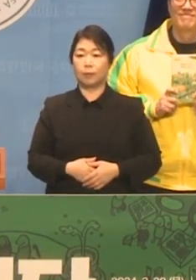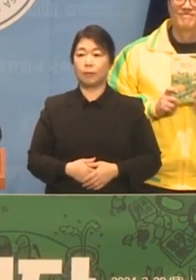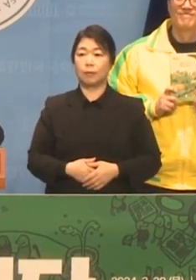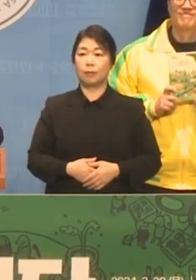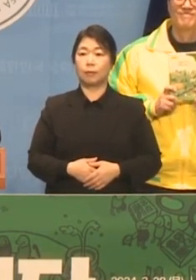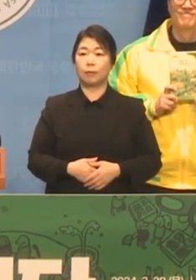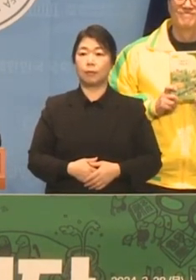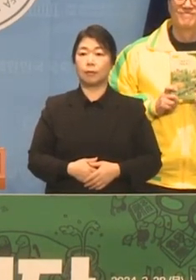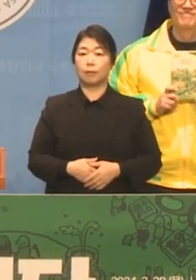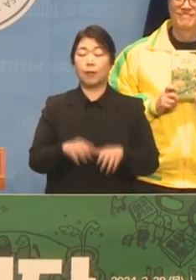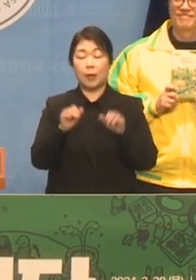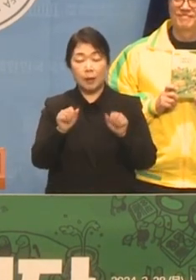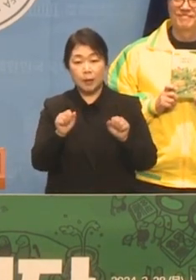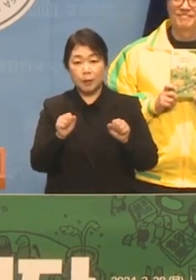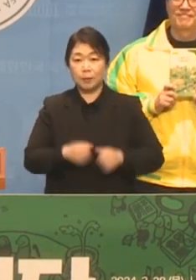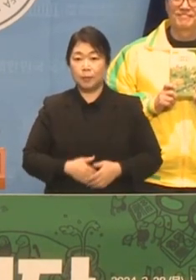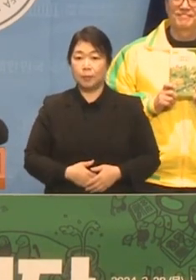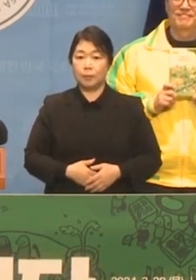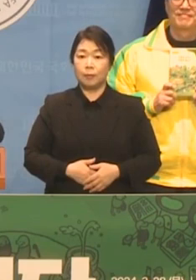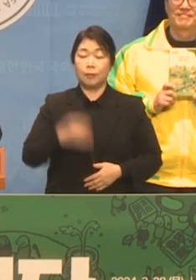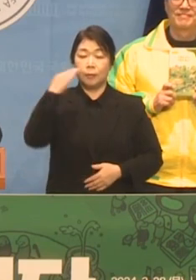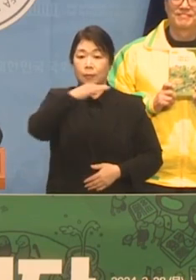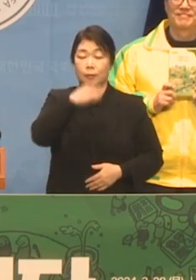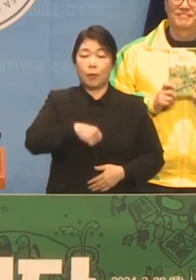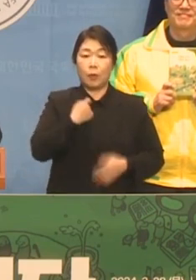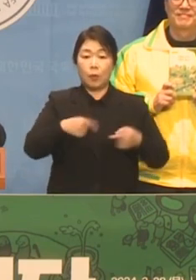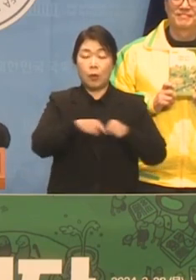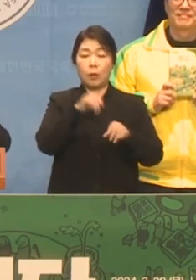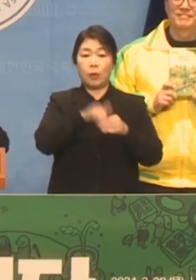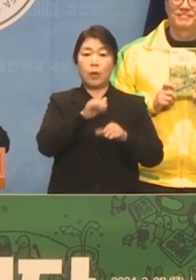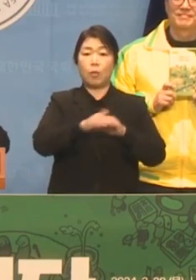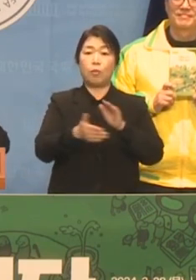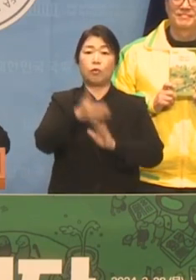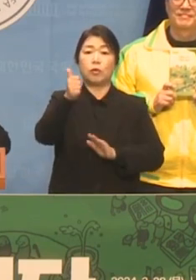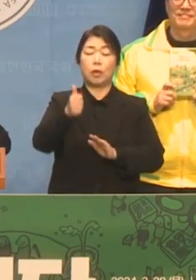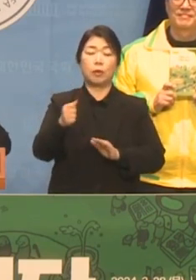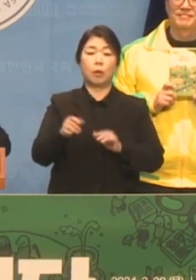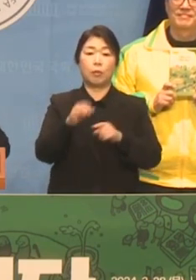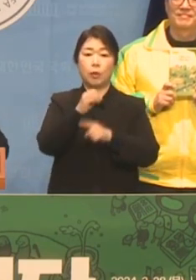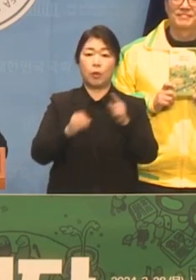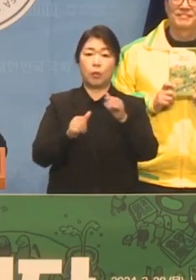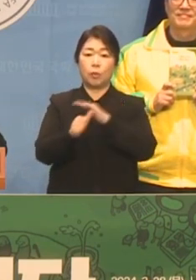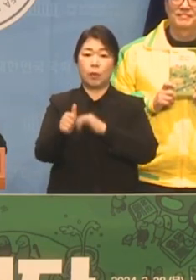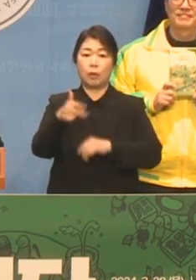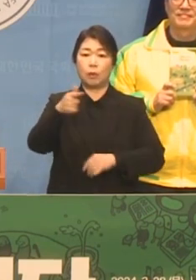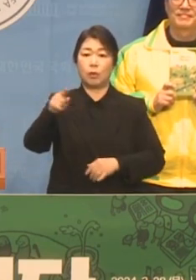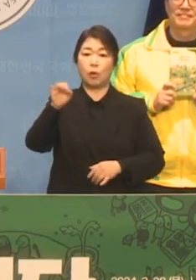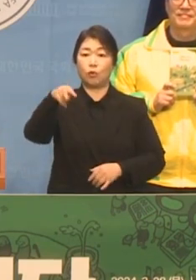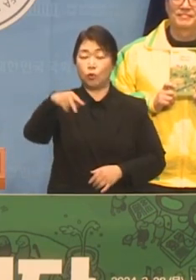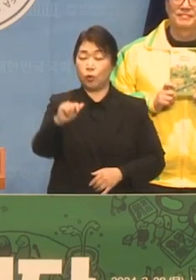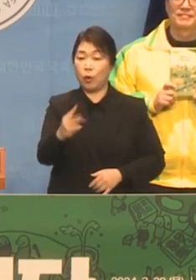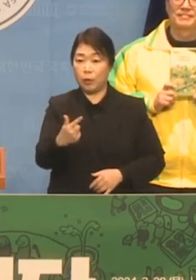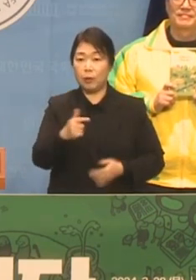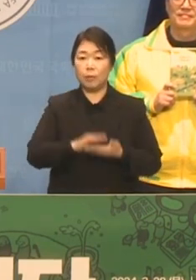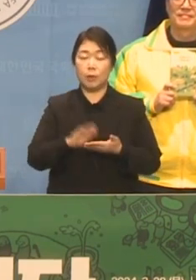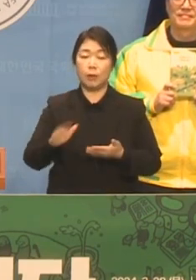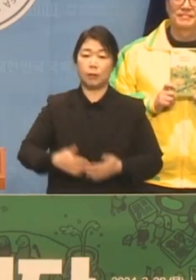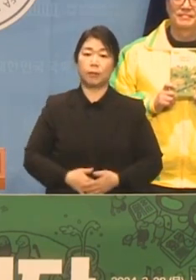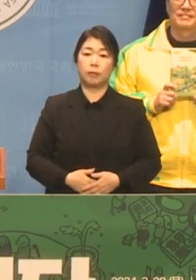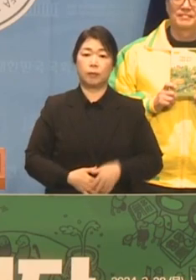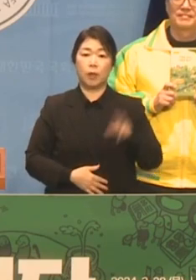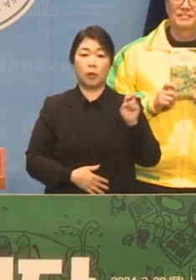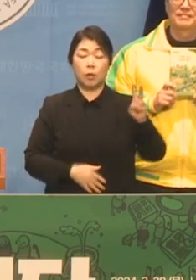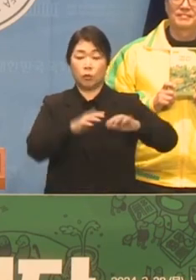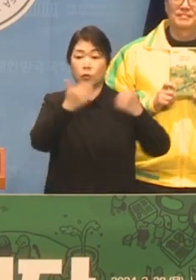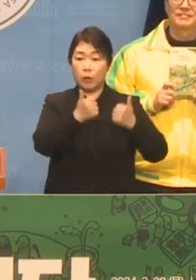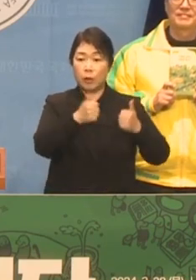고맙습니다네 안녕하십니까 녹색정장 공동 선대본부장 그리고 비례대표 후보 정원입니다 이번 제 22대